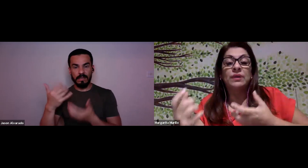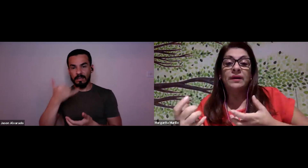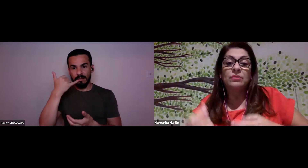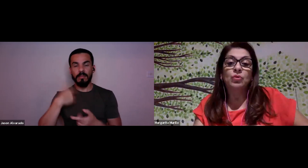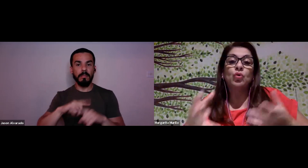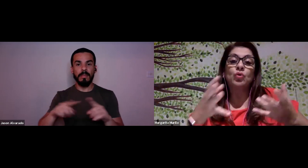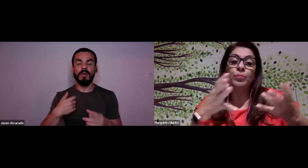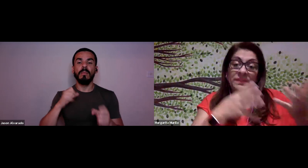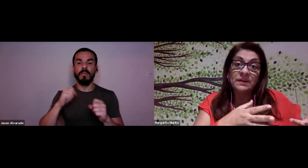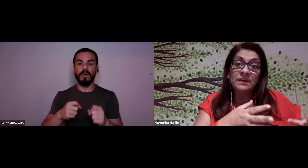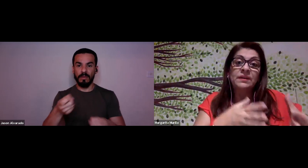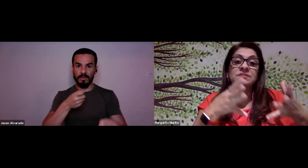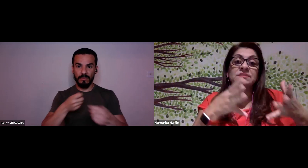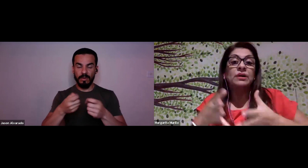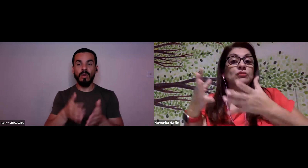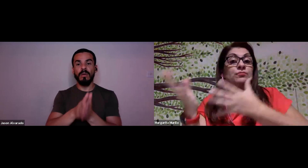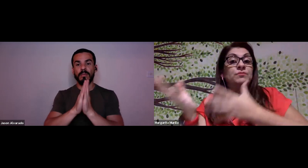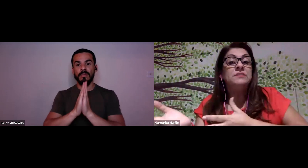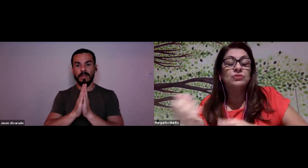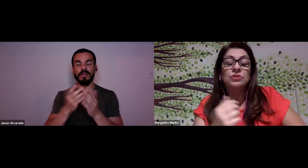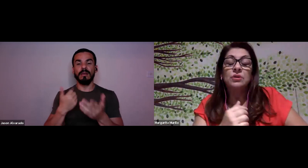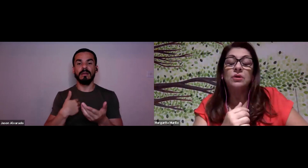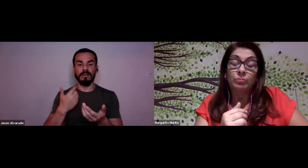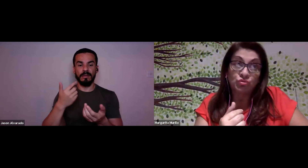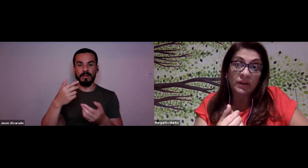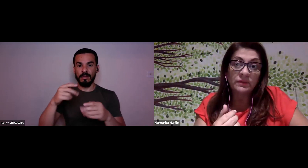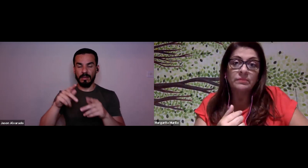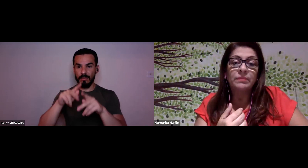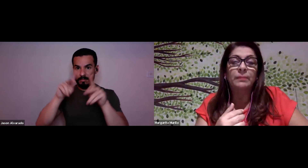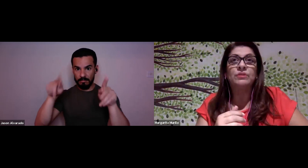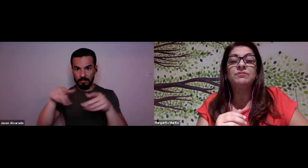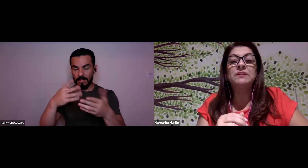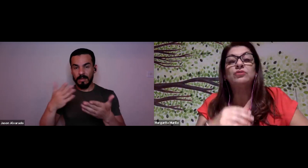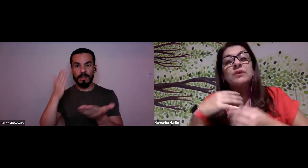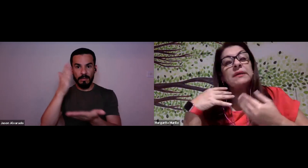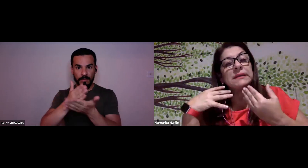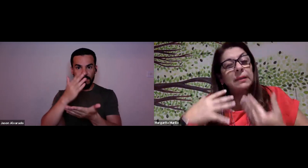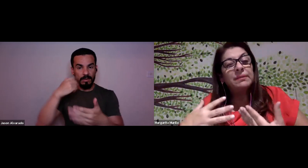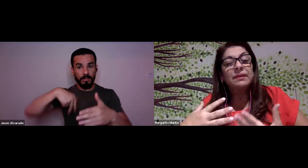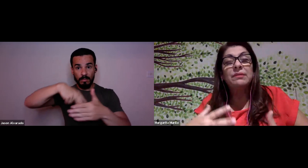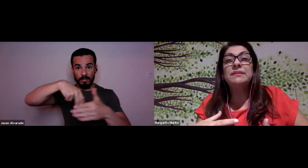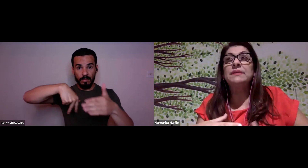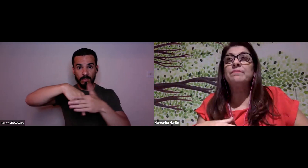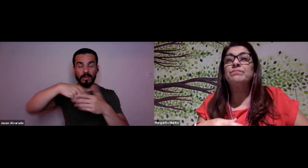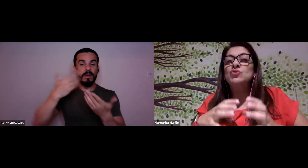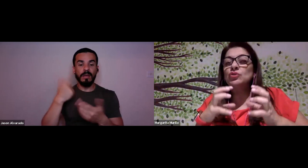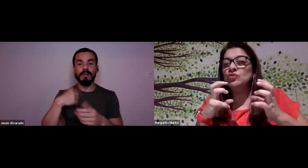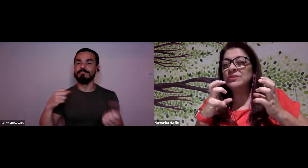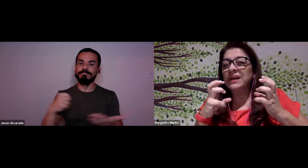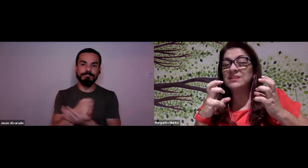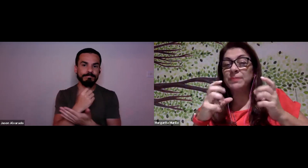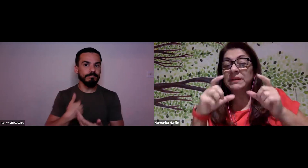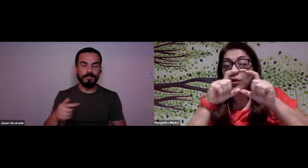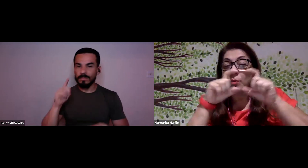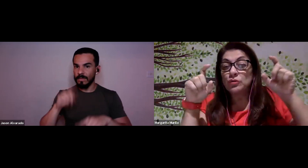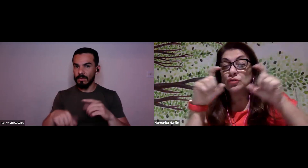Regular o pedirle que se pongan los filtros buscar para poner filtros lamentablemente yo no